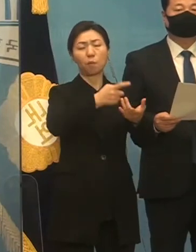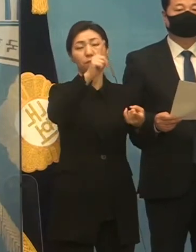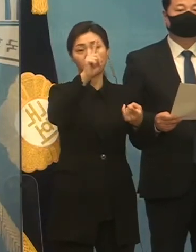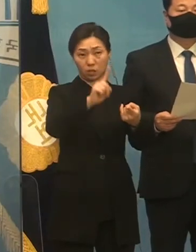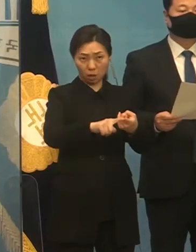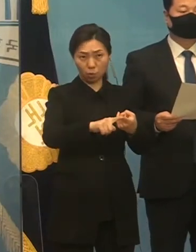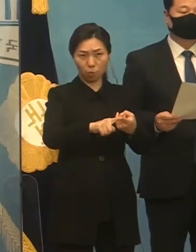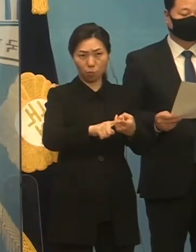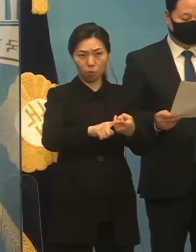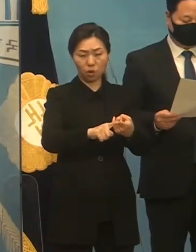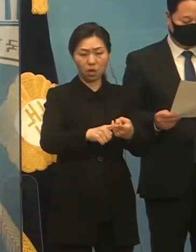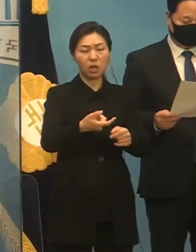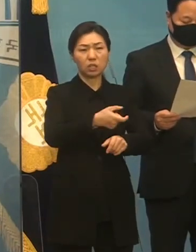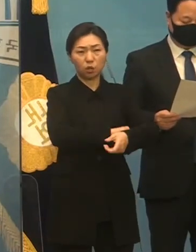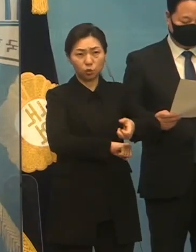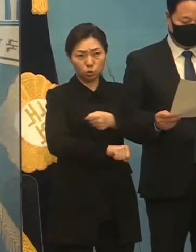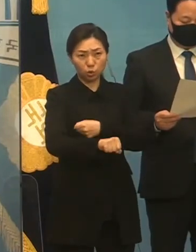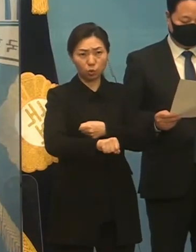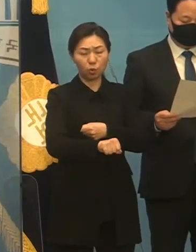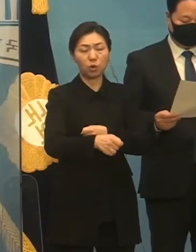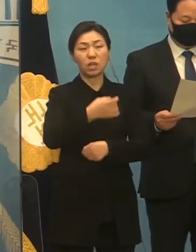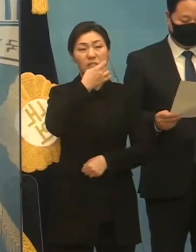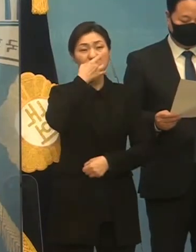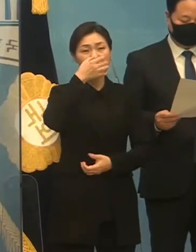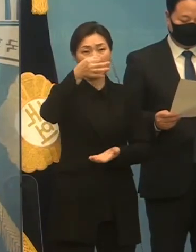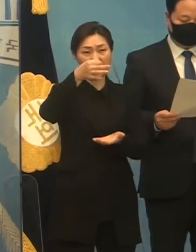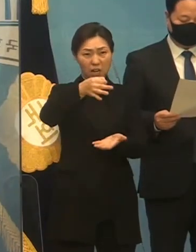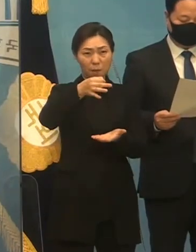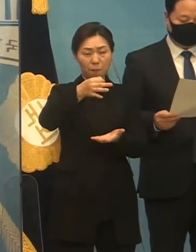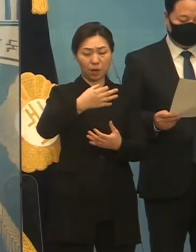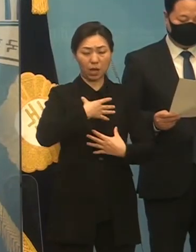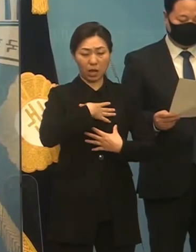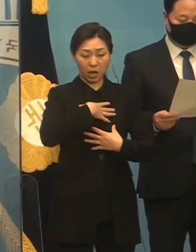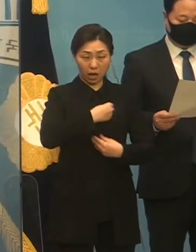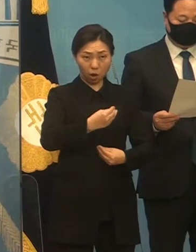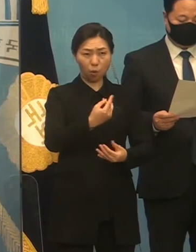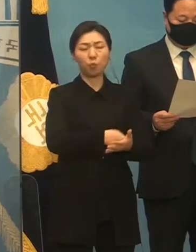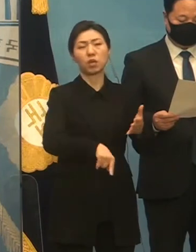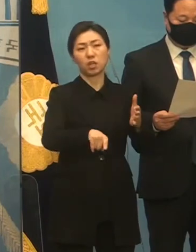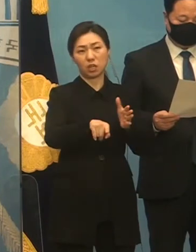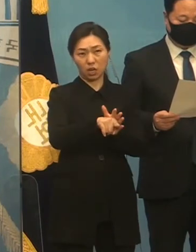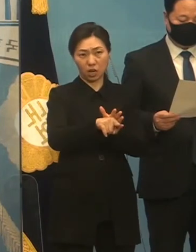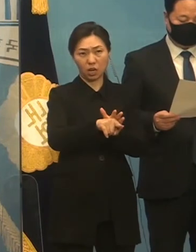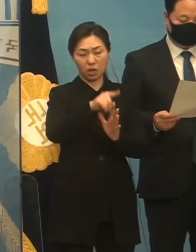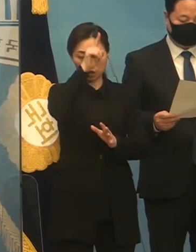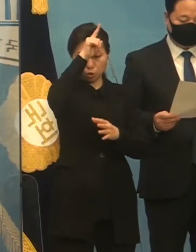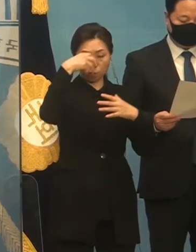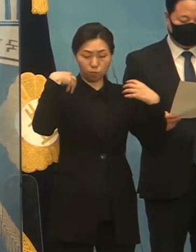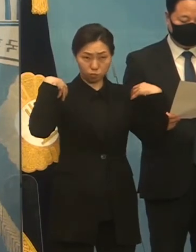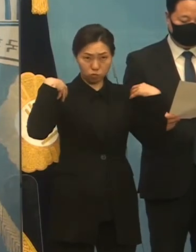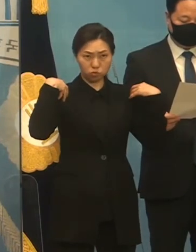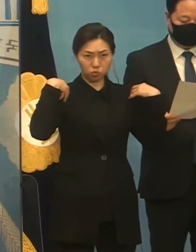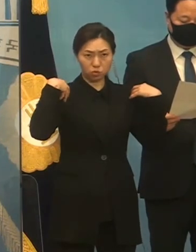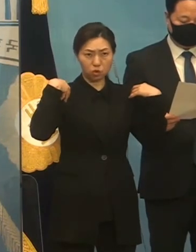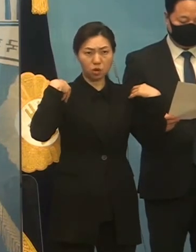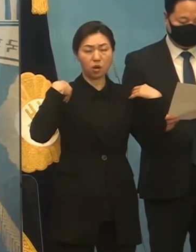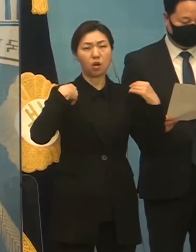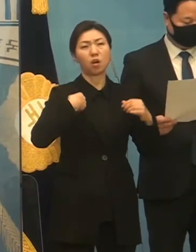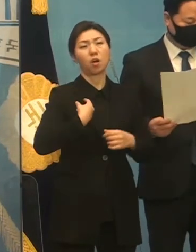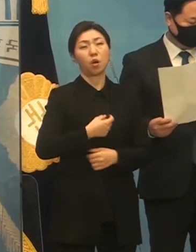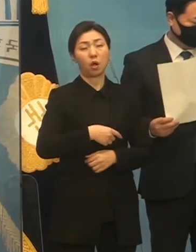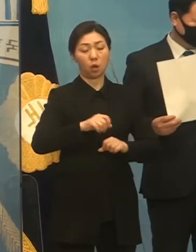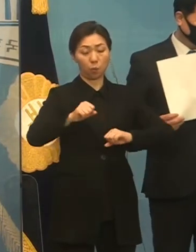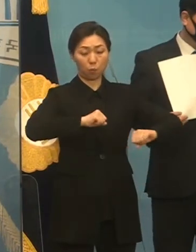격리를 추진함으로써 쌀값 안정기대에 대한 정부의 의지를 전달하고 시장의 불안 심리를 해소해야